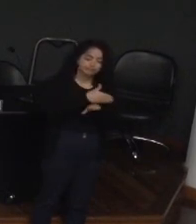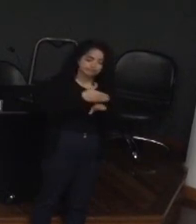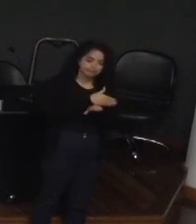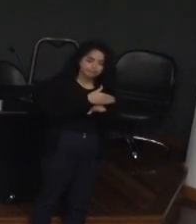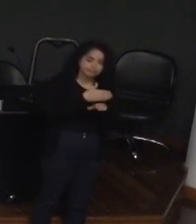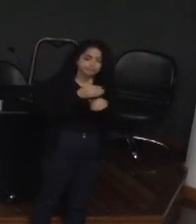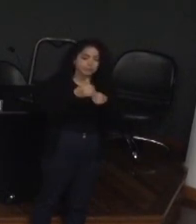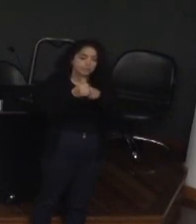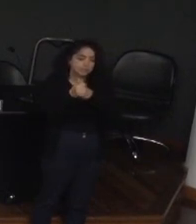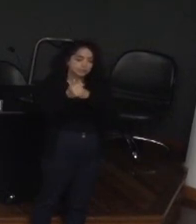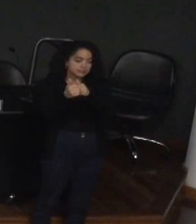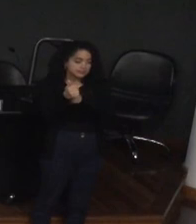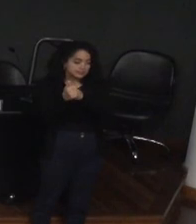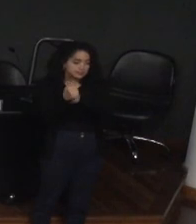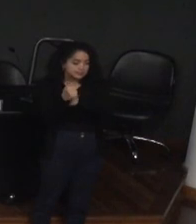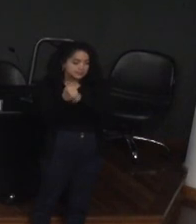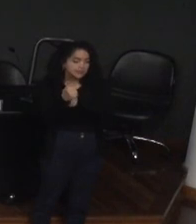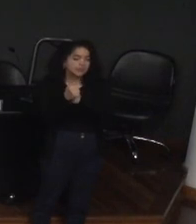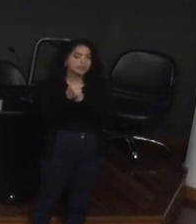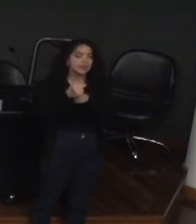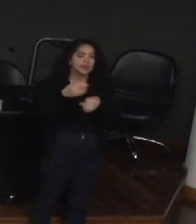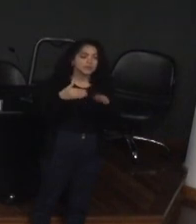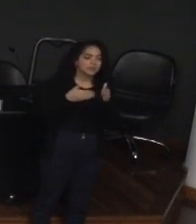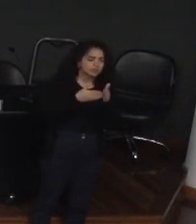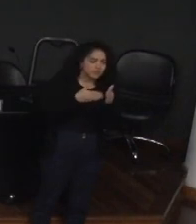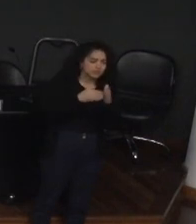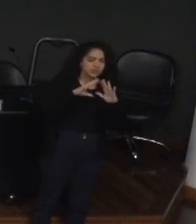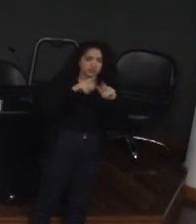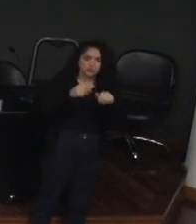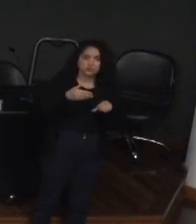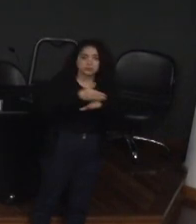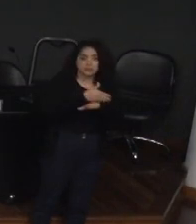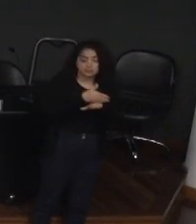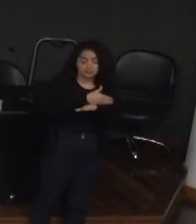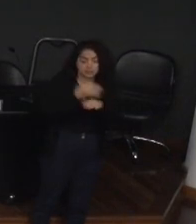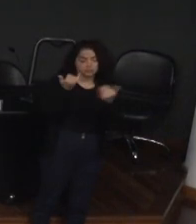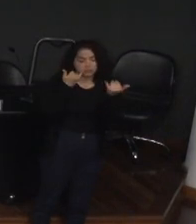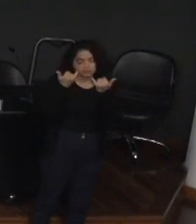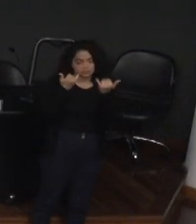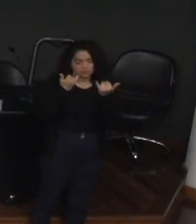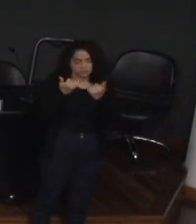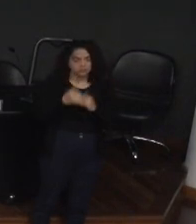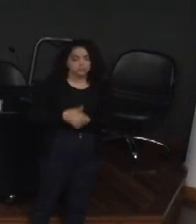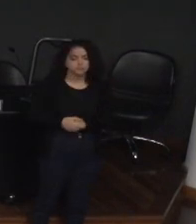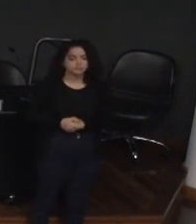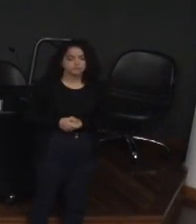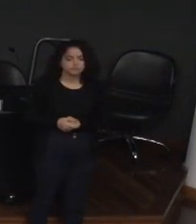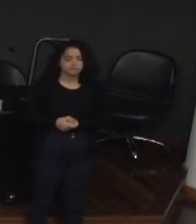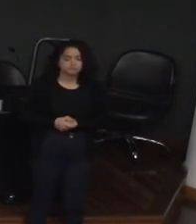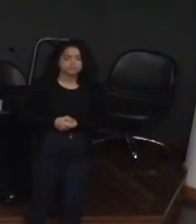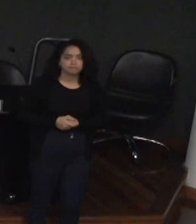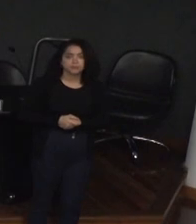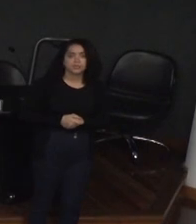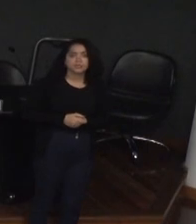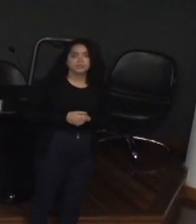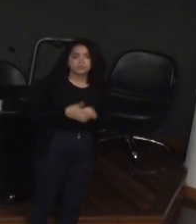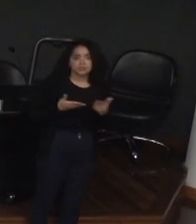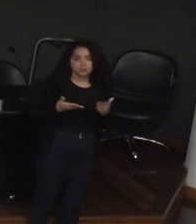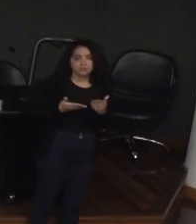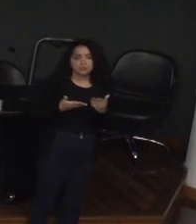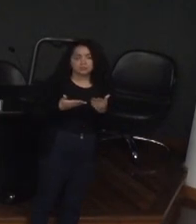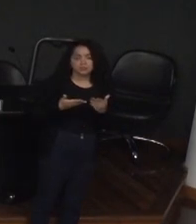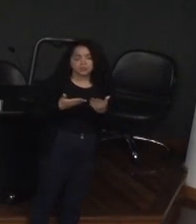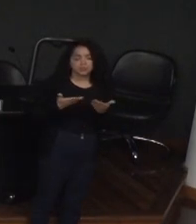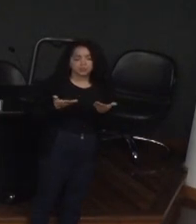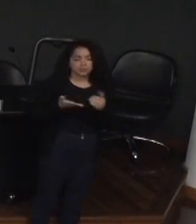senhas, enfim, para impedir também que todos tenham acesso a esses dados efetivamente ali. E a fundamentação também ficamos por